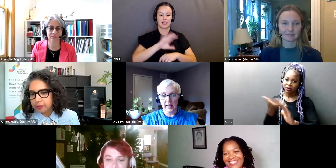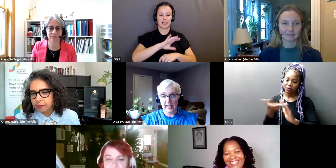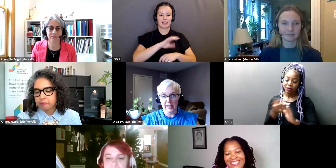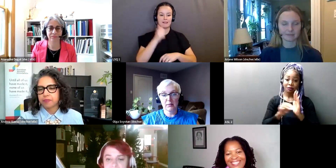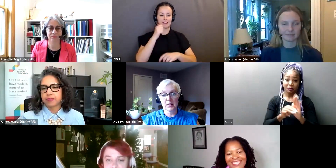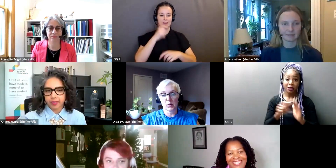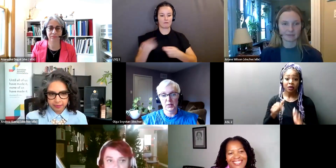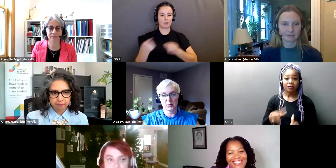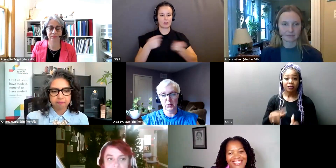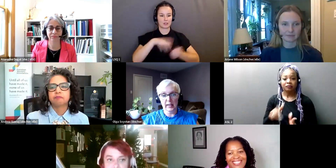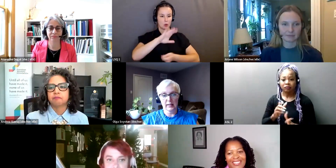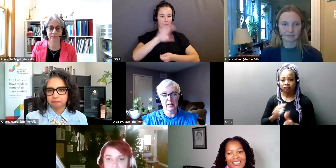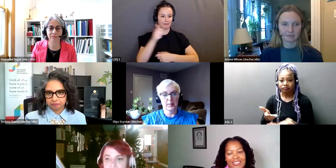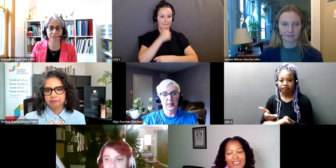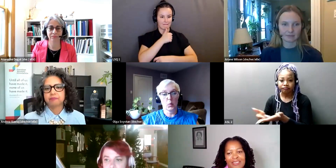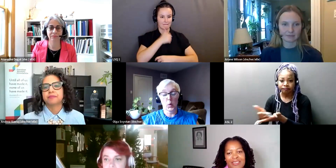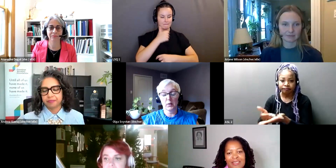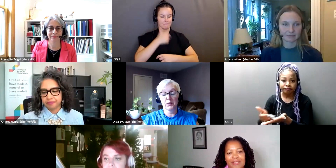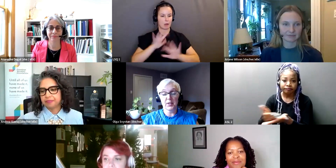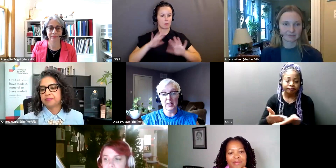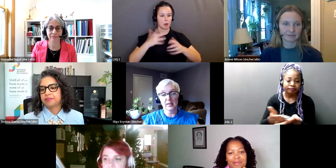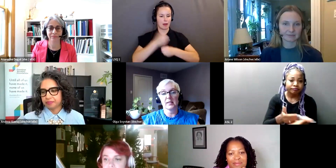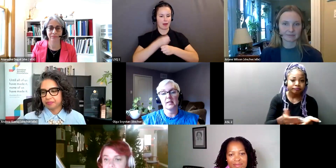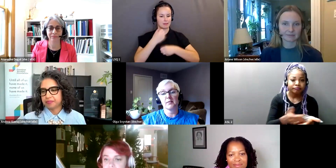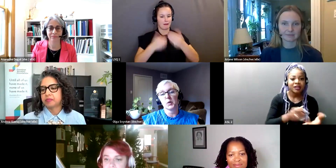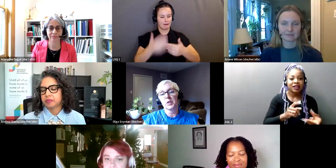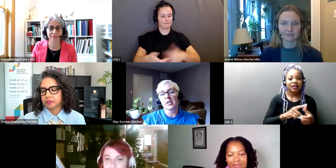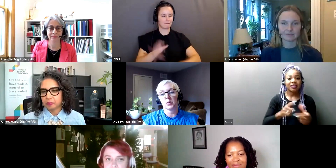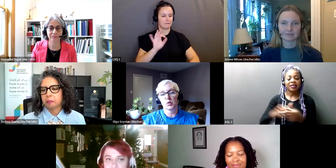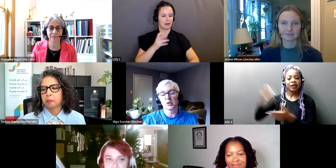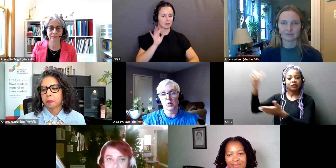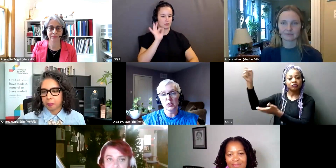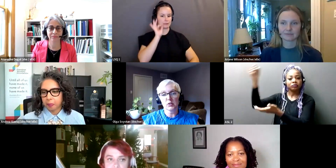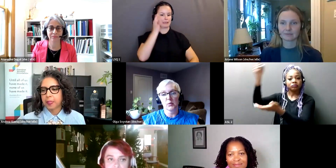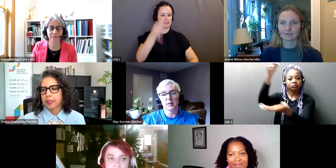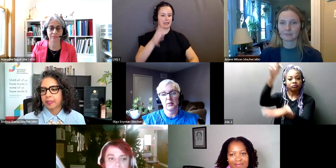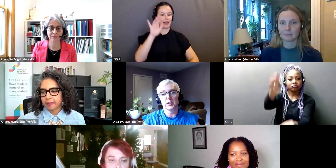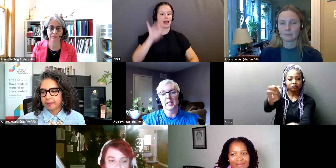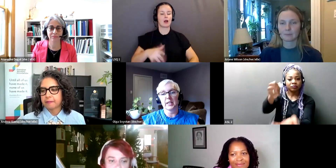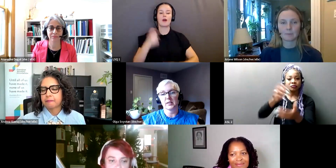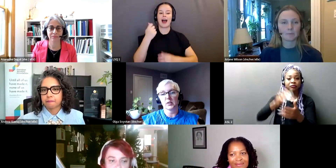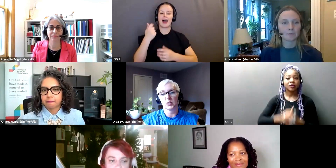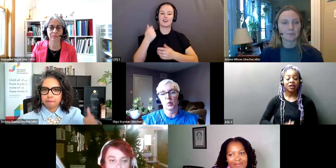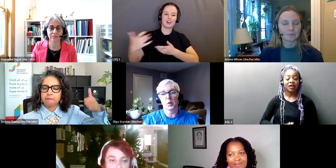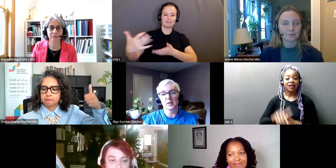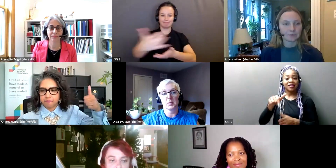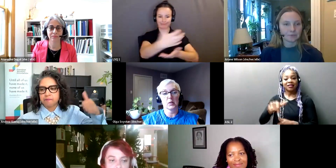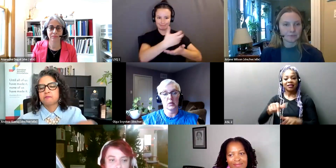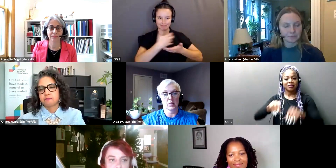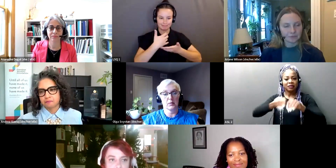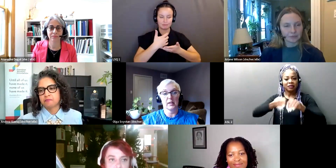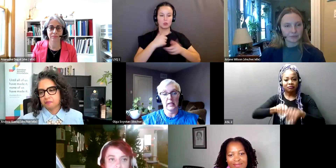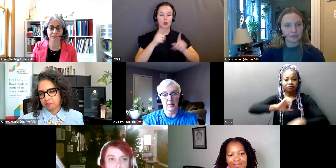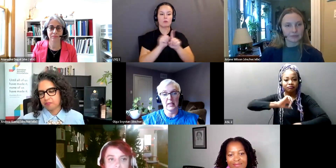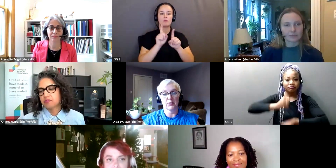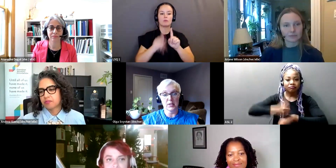façon de travailler unique. Nous faisons des cueillettes de financement et nous finançons des projets. La raison